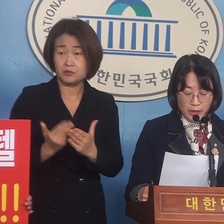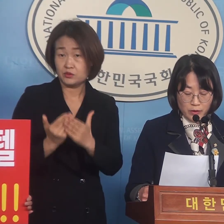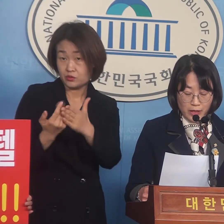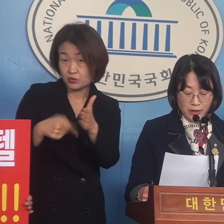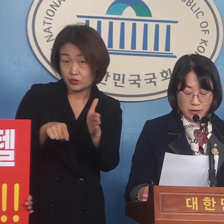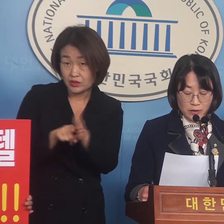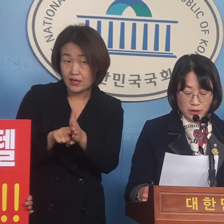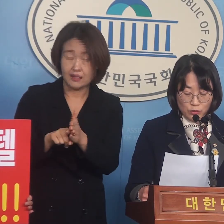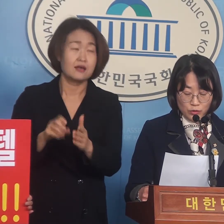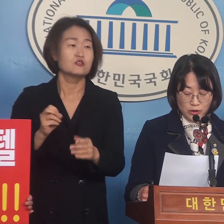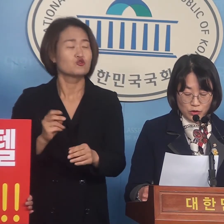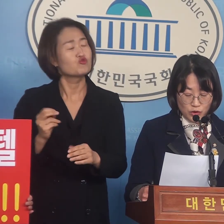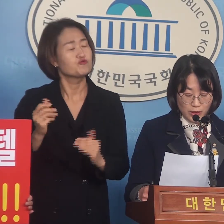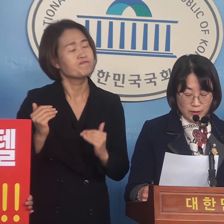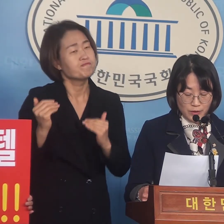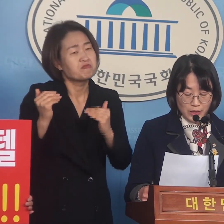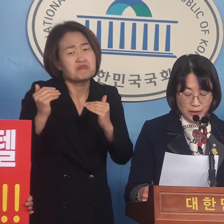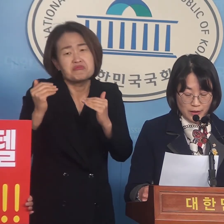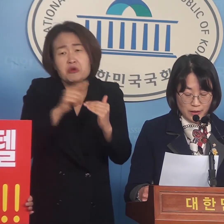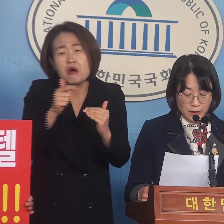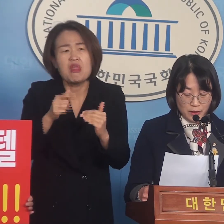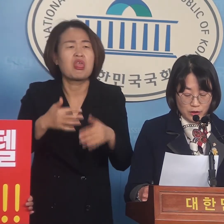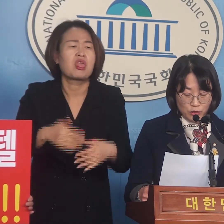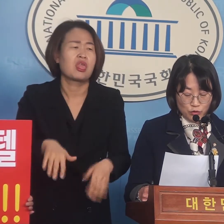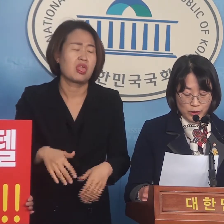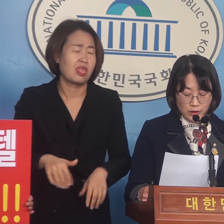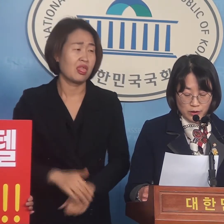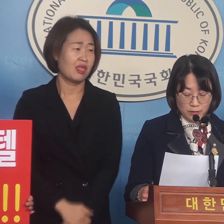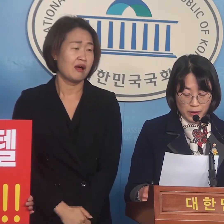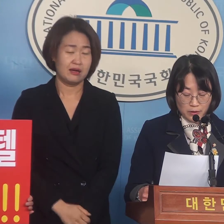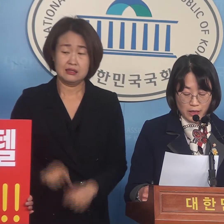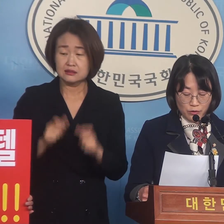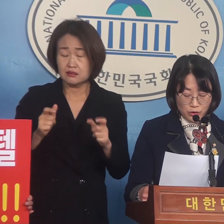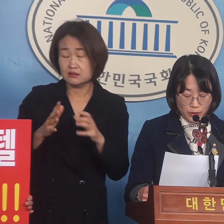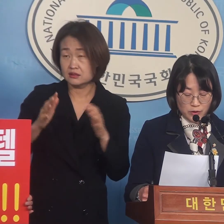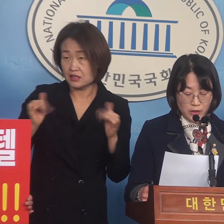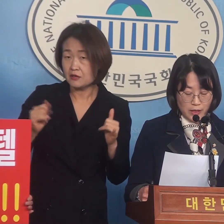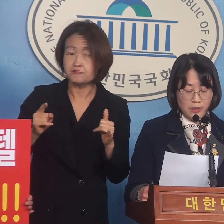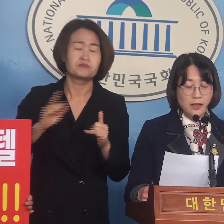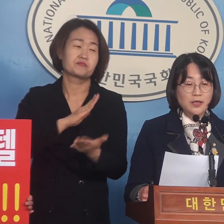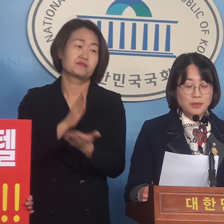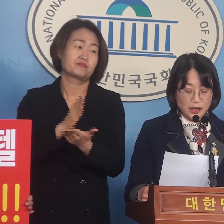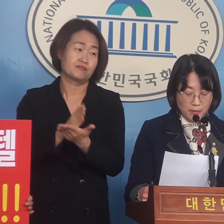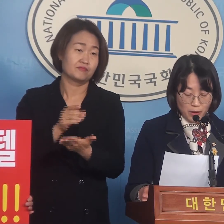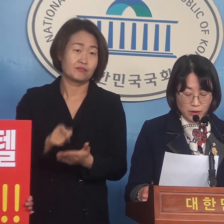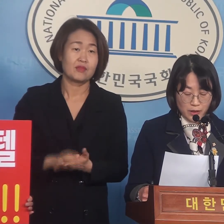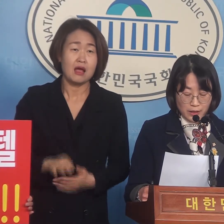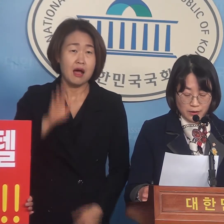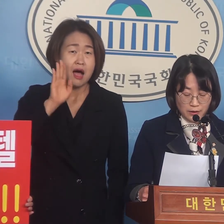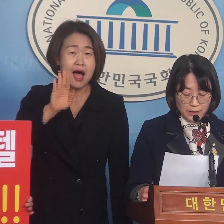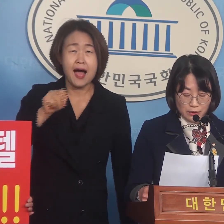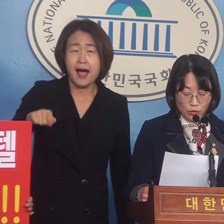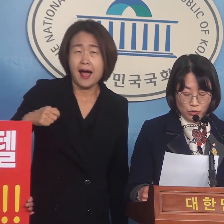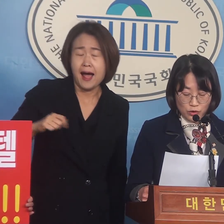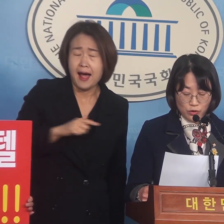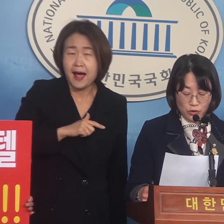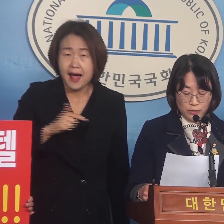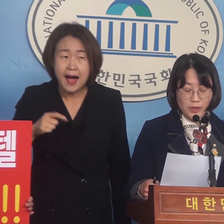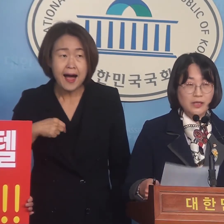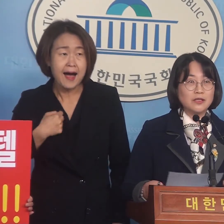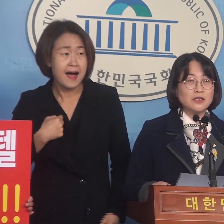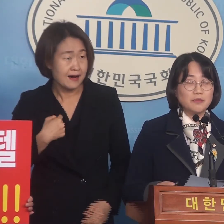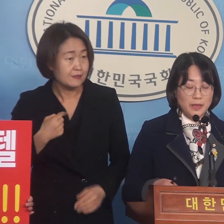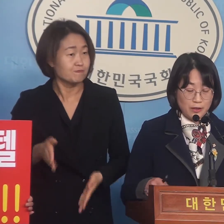산업 기반과 성장 동력은 취약합니다. 지역 주민들은 베드타운을 벗어나 미래 먹거리가 있는